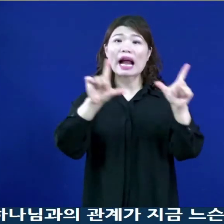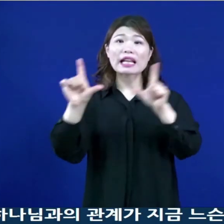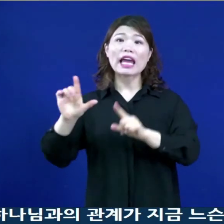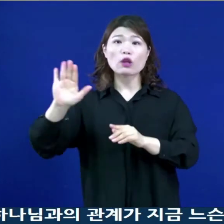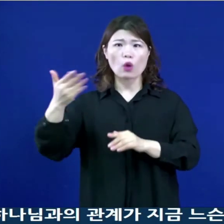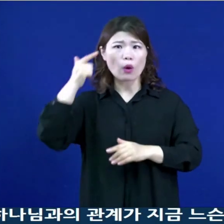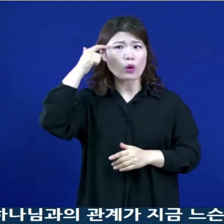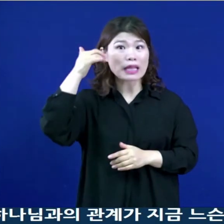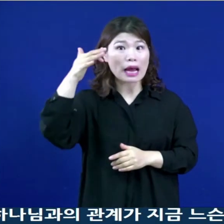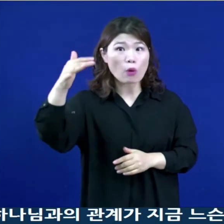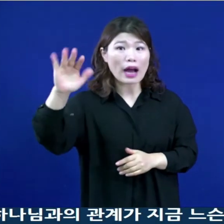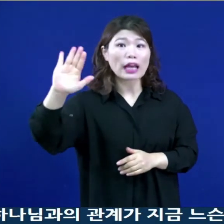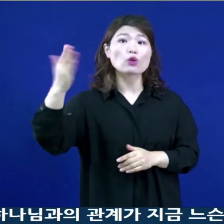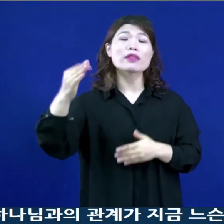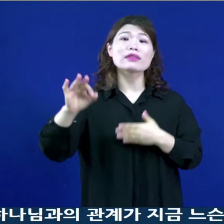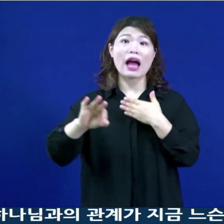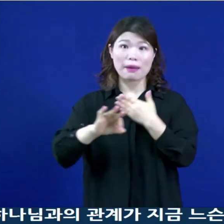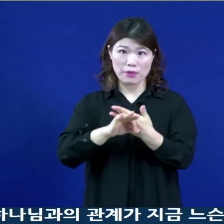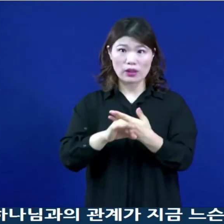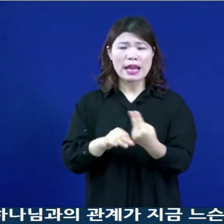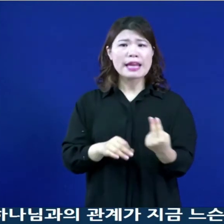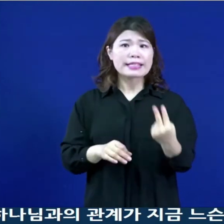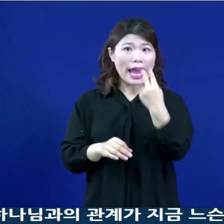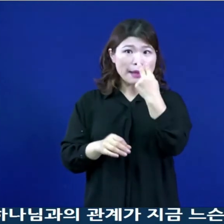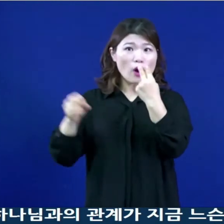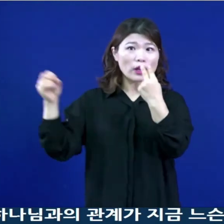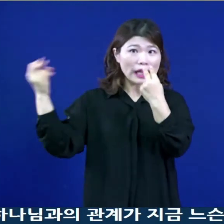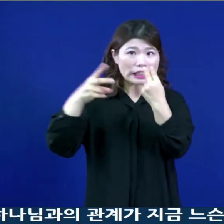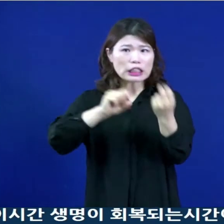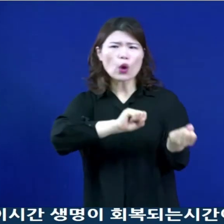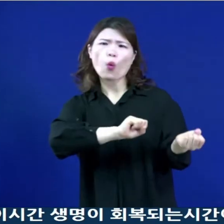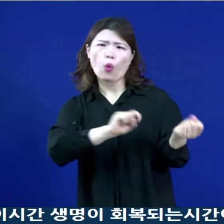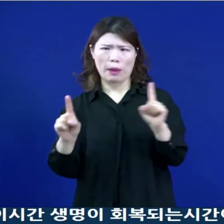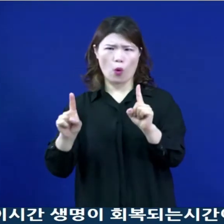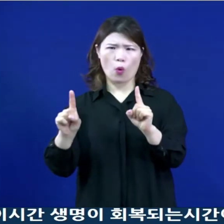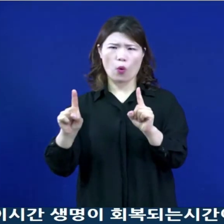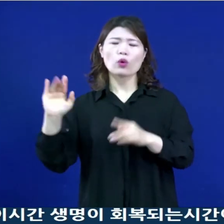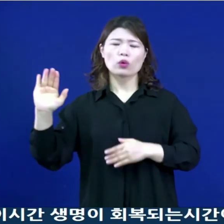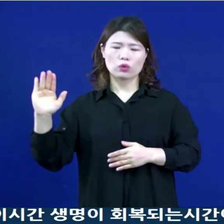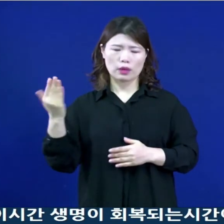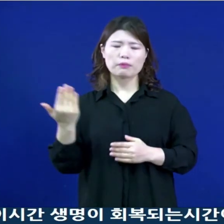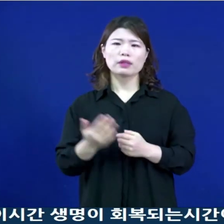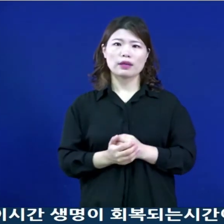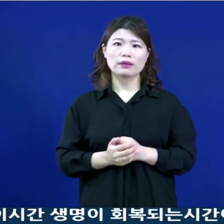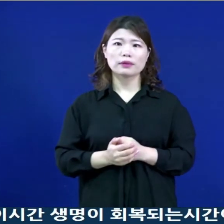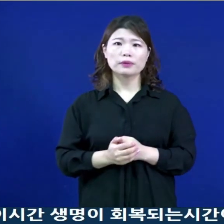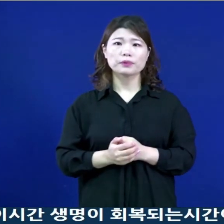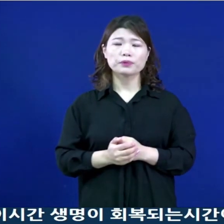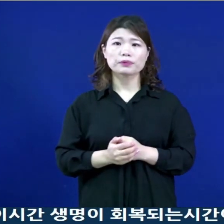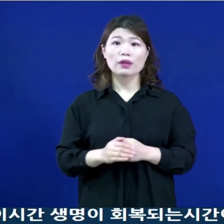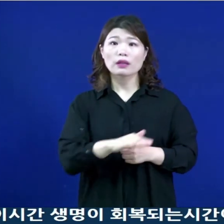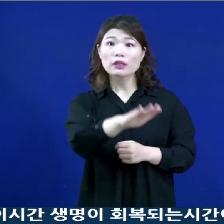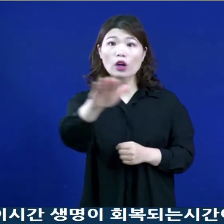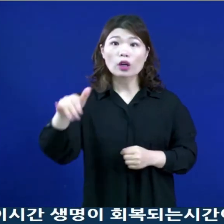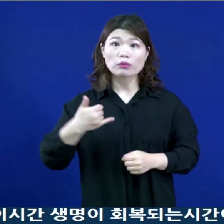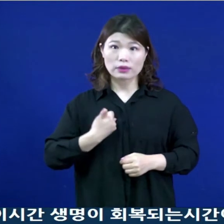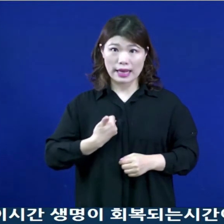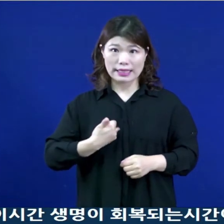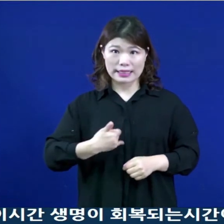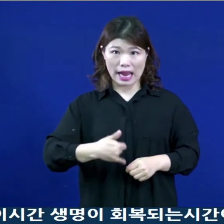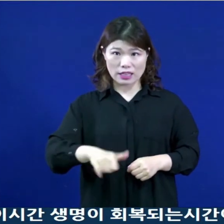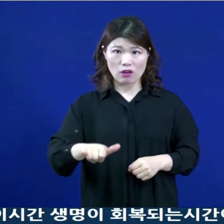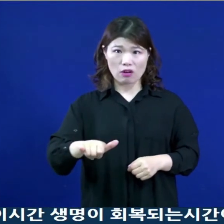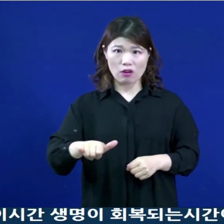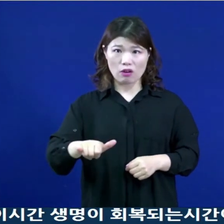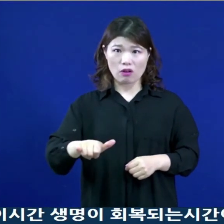사모하게 된다면 그때 생명이 회복된 사실인 줄로 믿으시기 바랍니다. 여러분 자녀들이 이 세상에서 무엇을